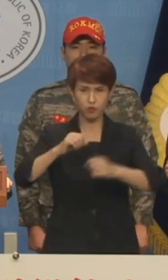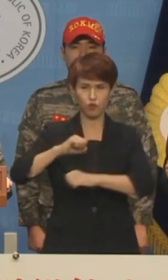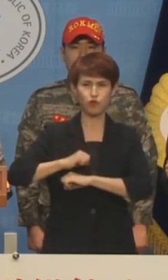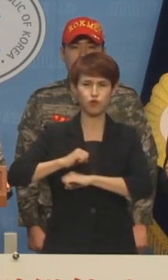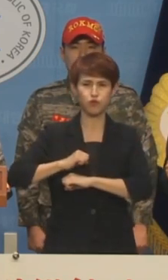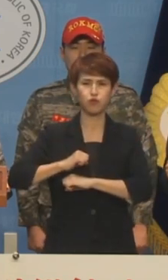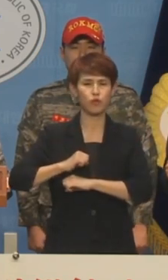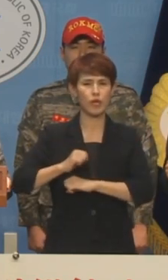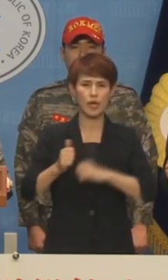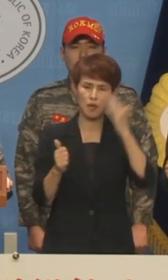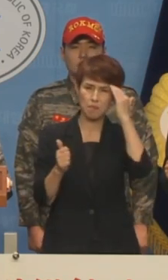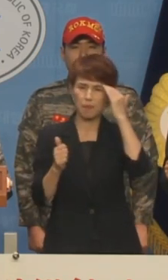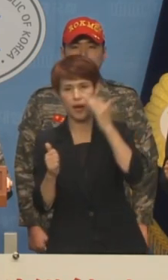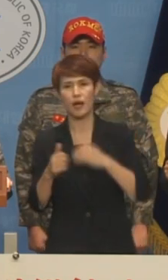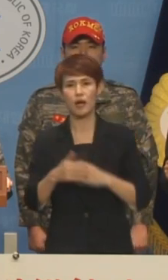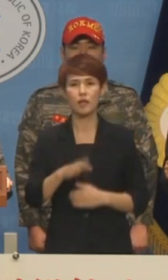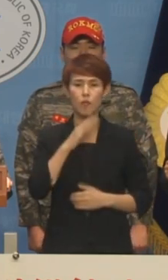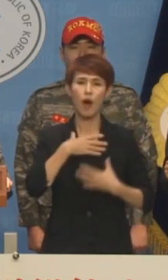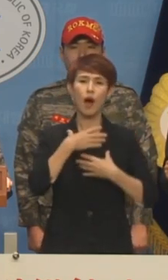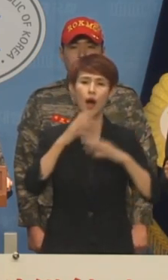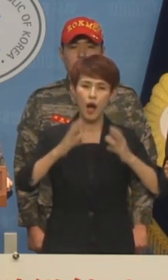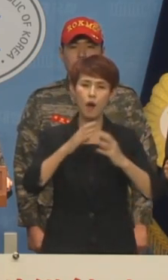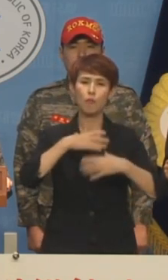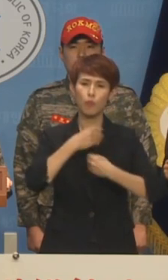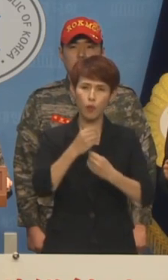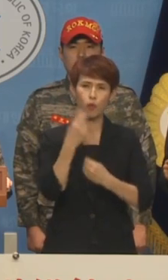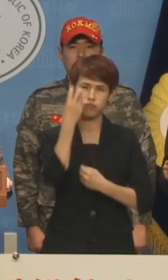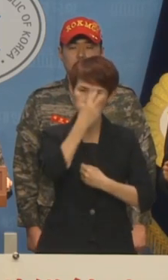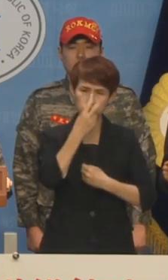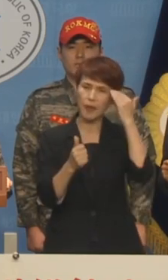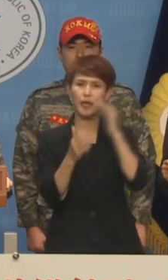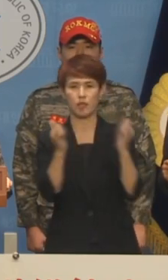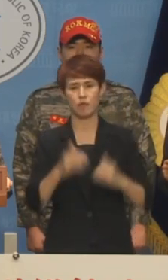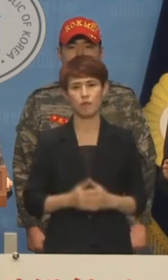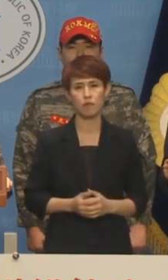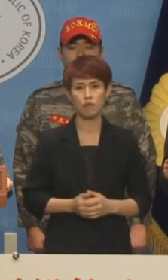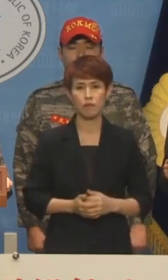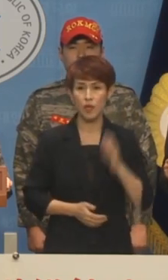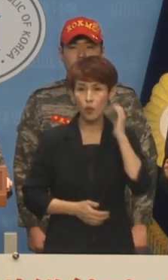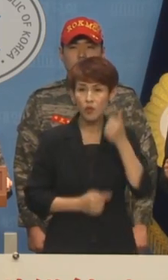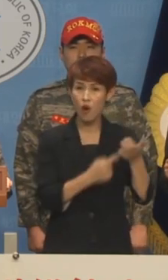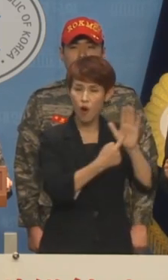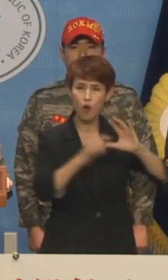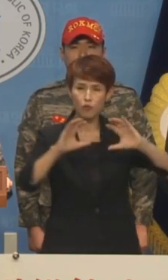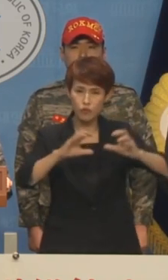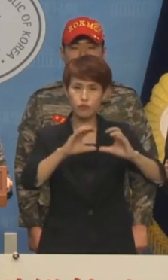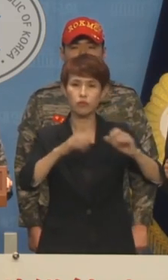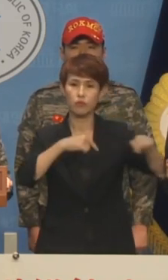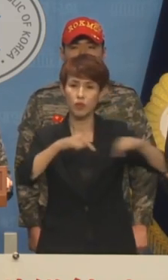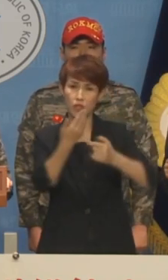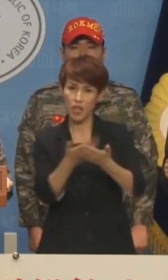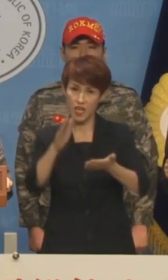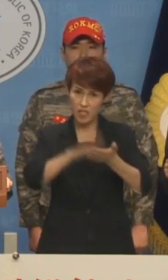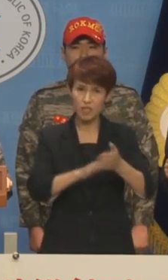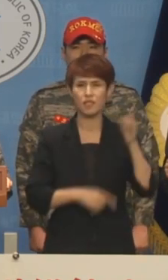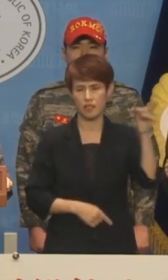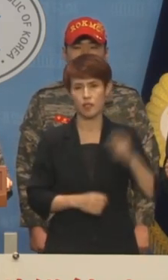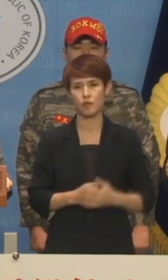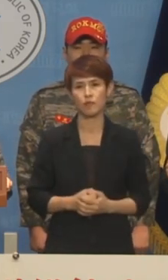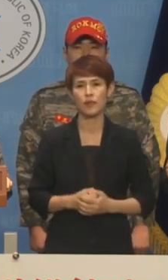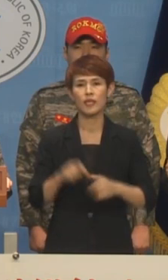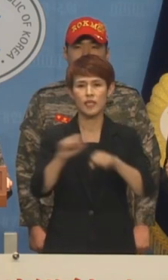좀먹고 진짜 안보를 위협하는 자들입니다. 대통령께서 밝힌 국정상이 여기에도 있는 것입니다. 특검으로 진실을